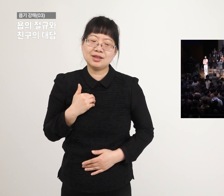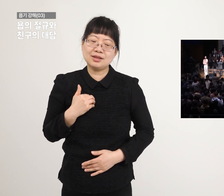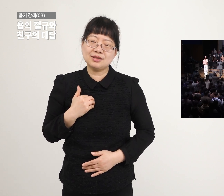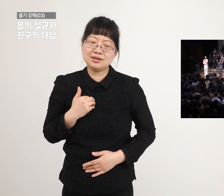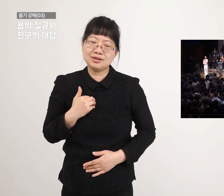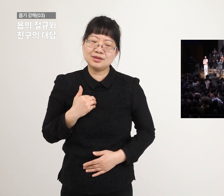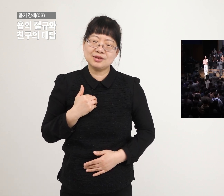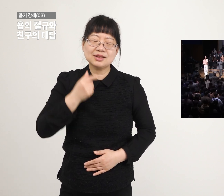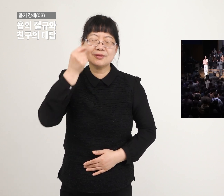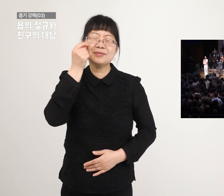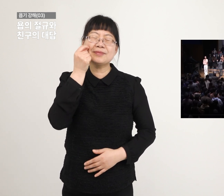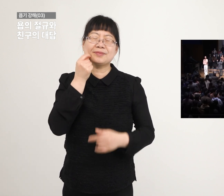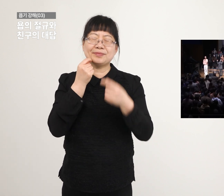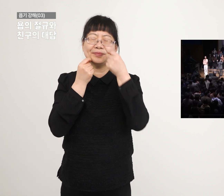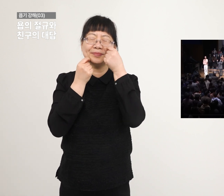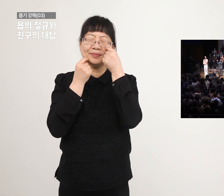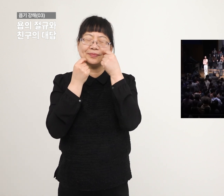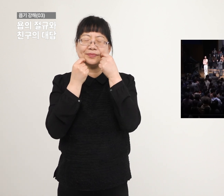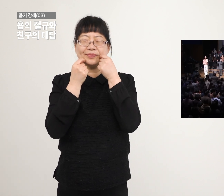나의 눈물을